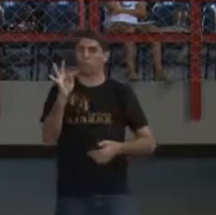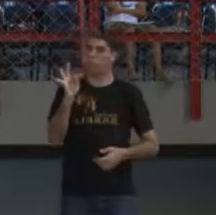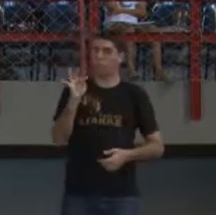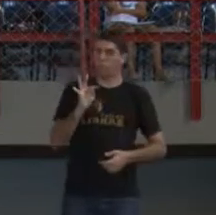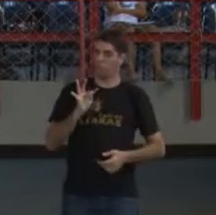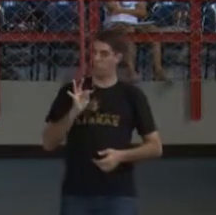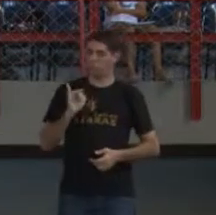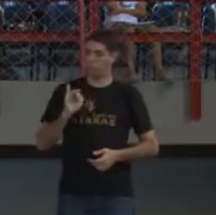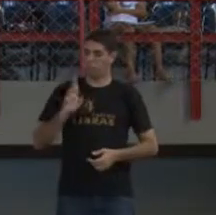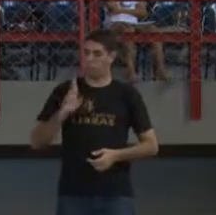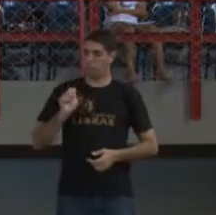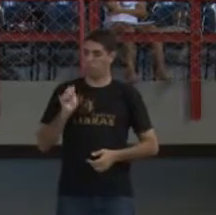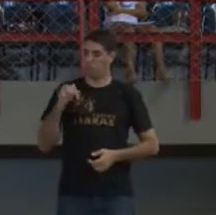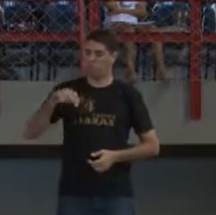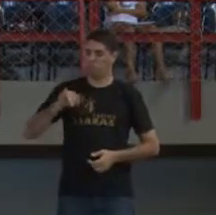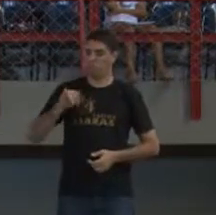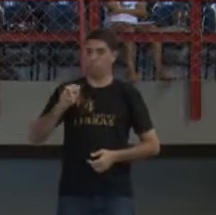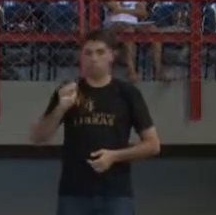Tirania.